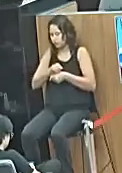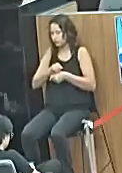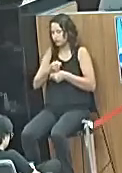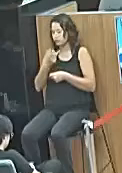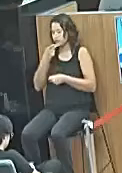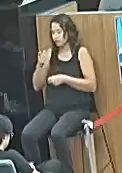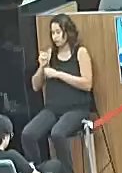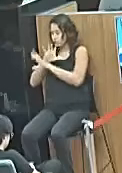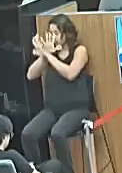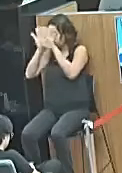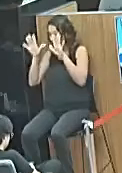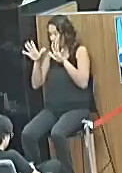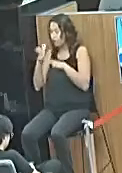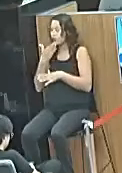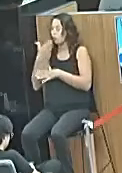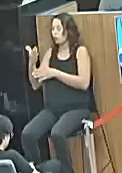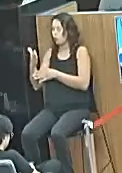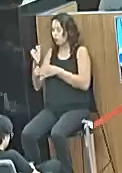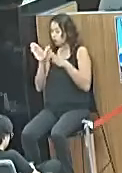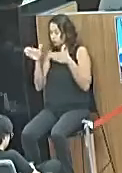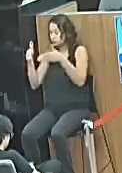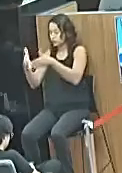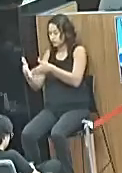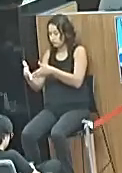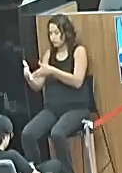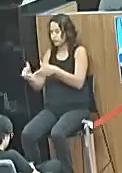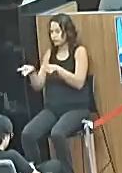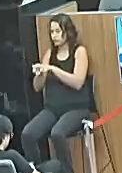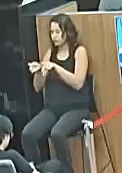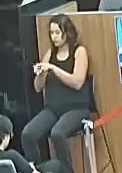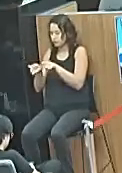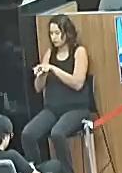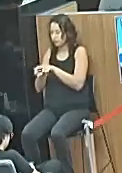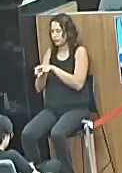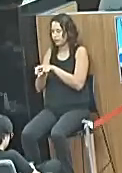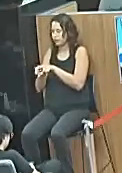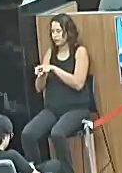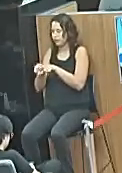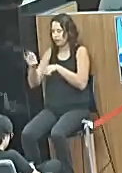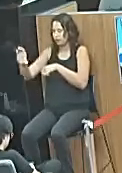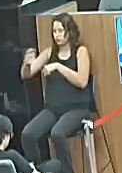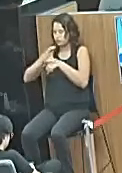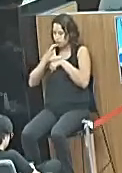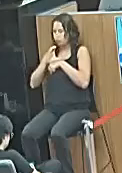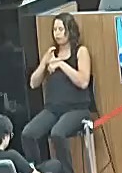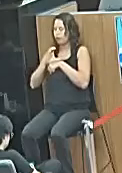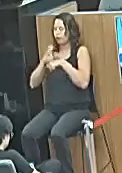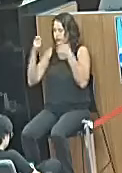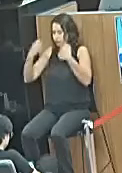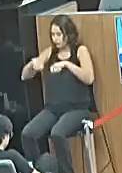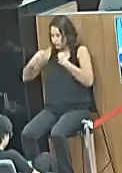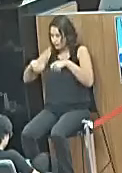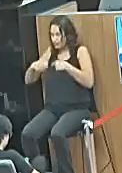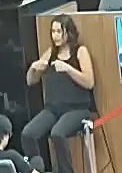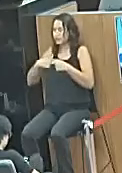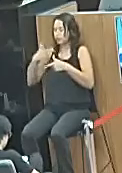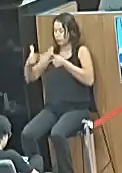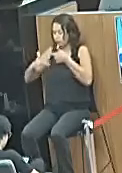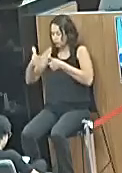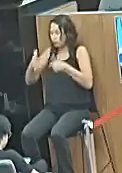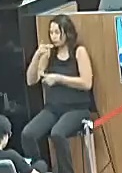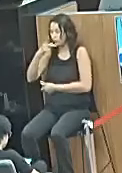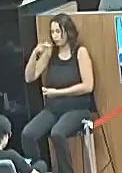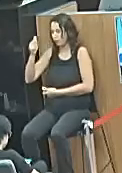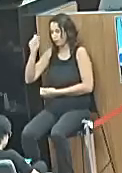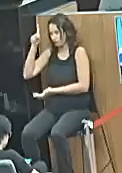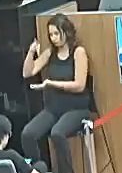claro quais são as prioridades do executivo vinculado portanto o orçamento necessário para execução do ppa g